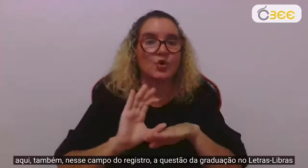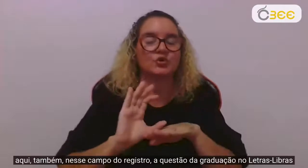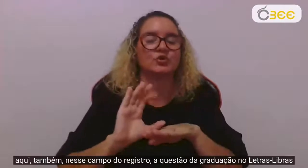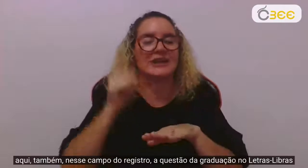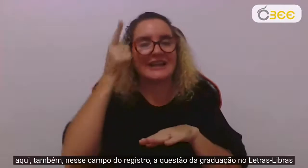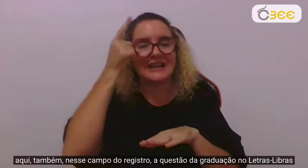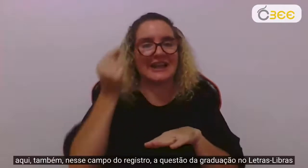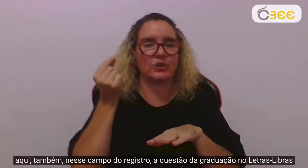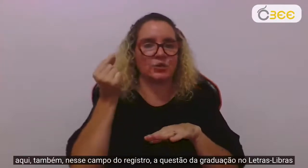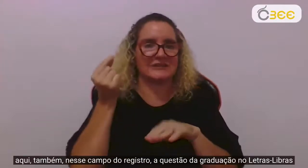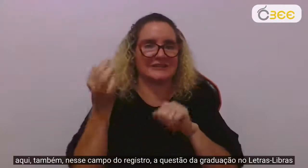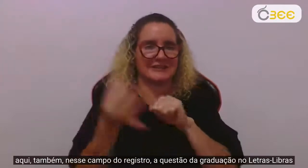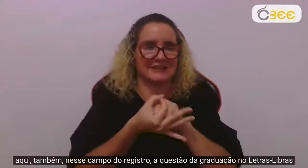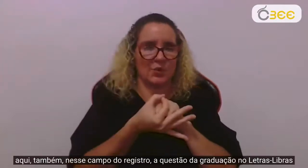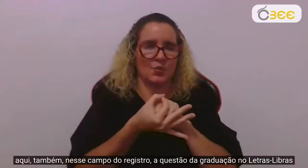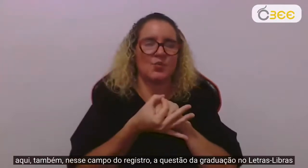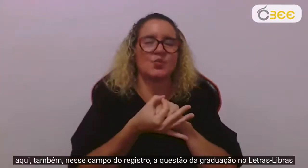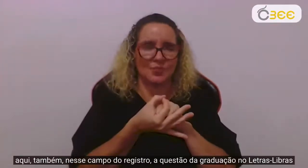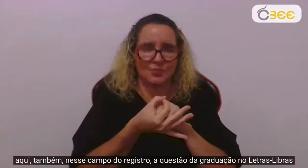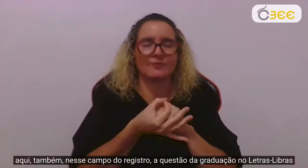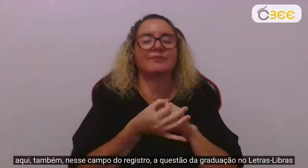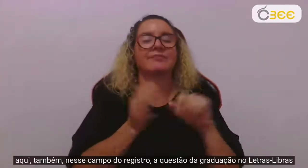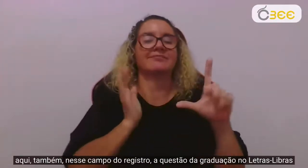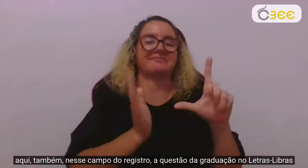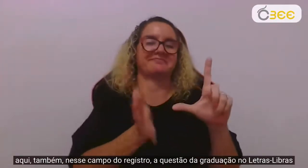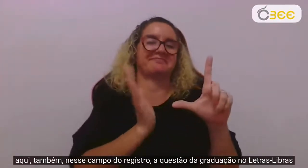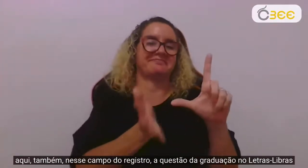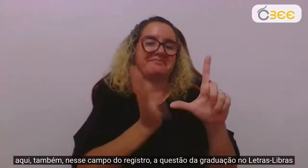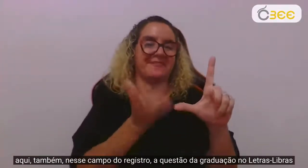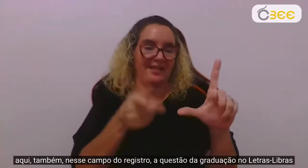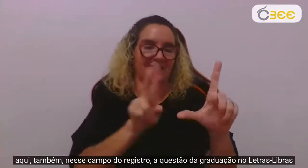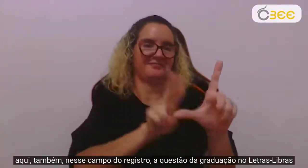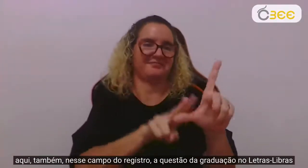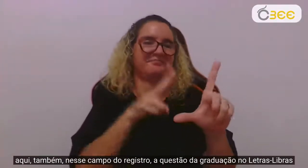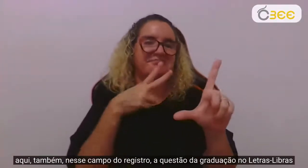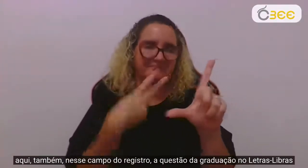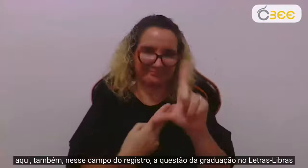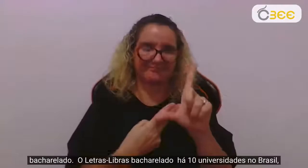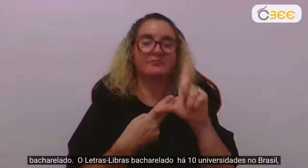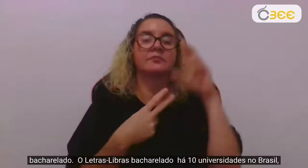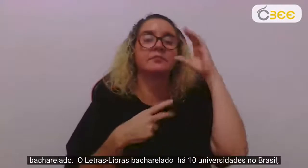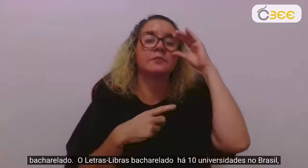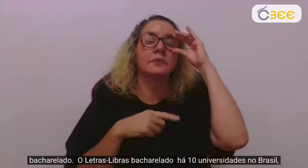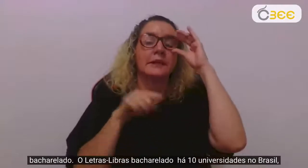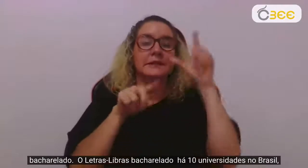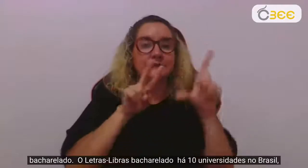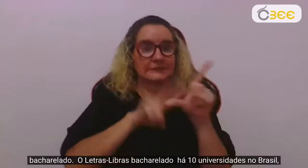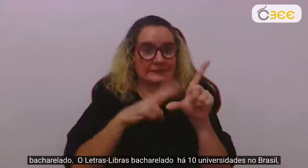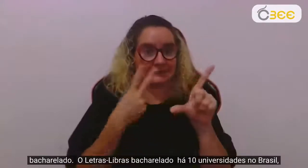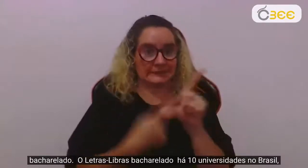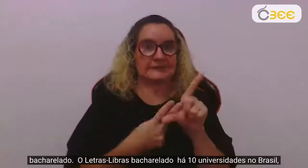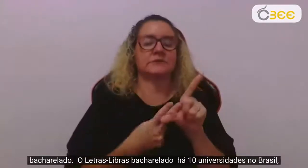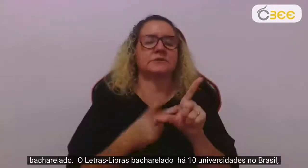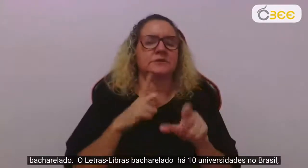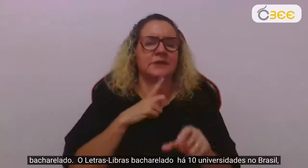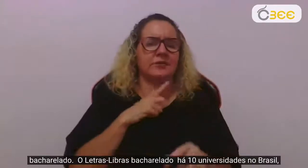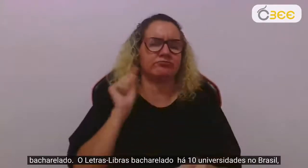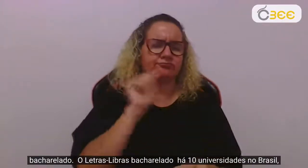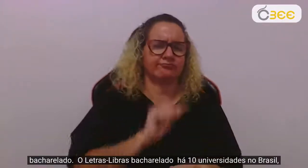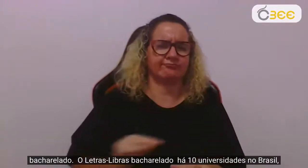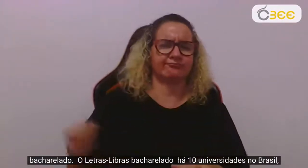do registro, a questão da graduação no Letras Libras Bacharelado.